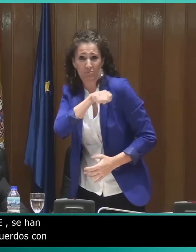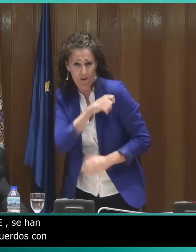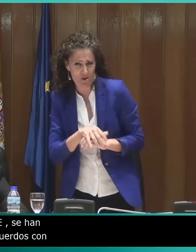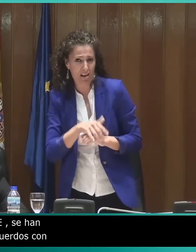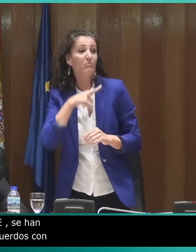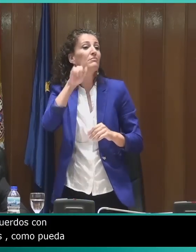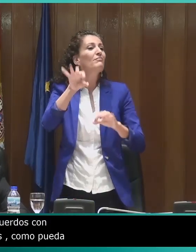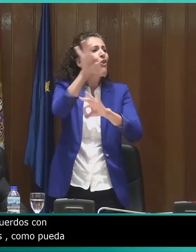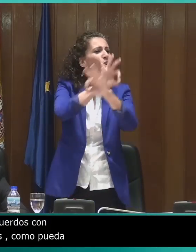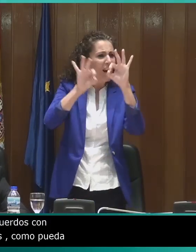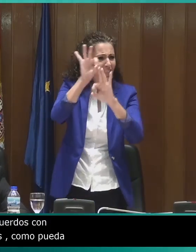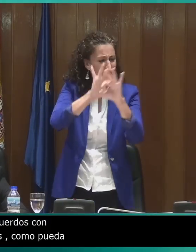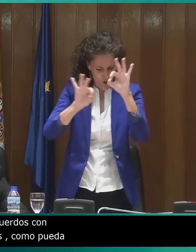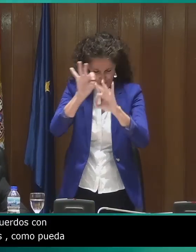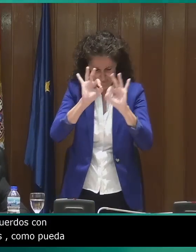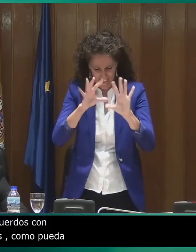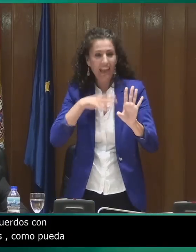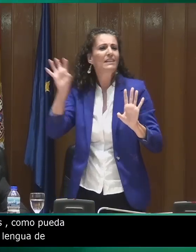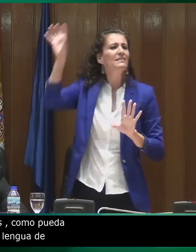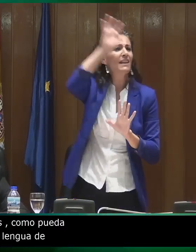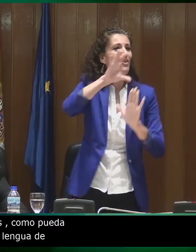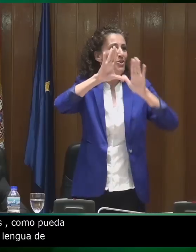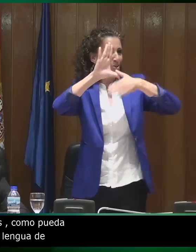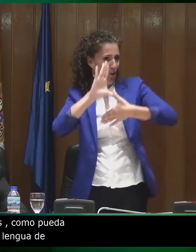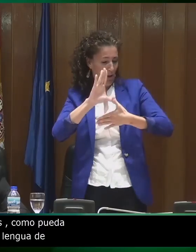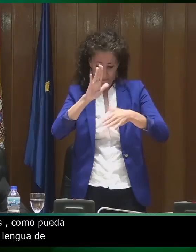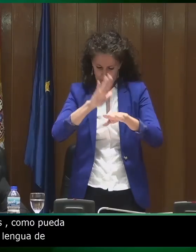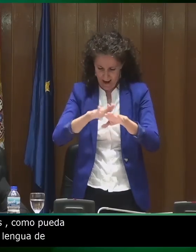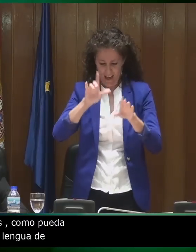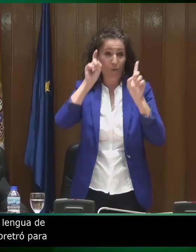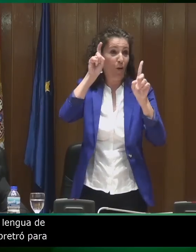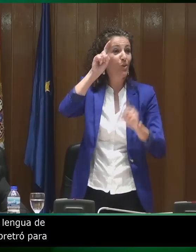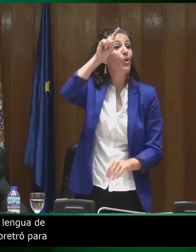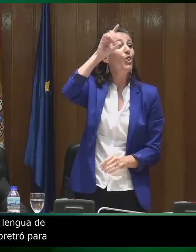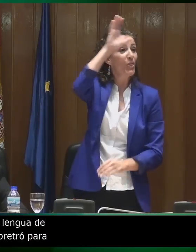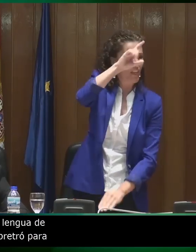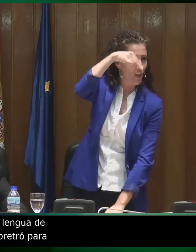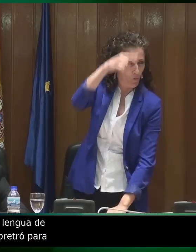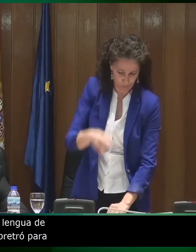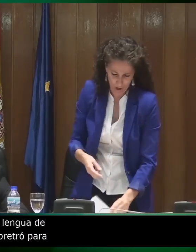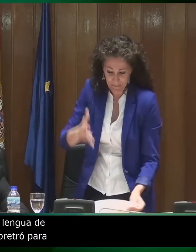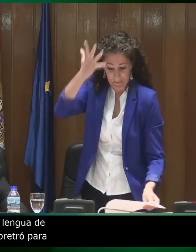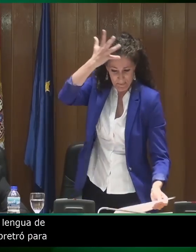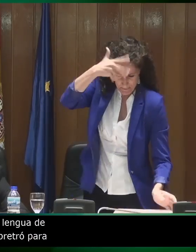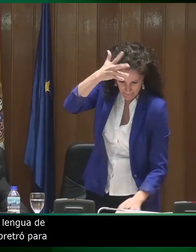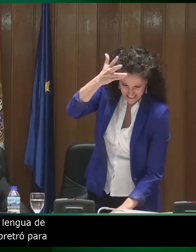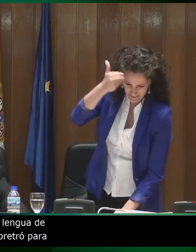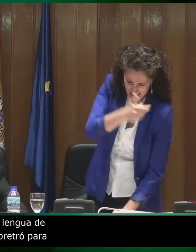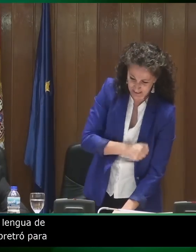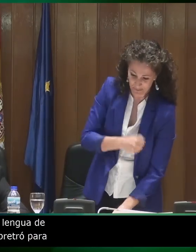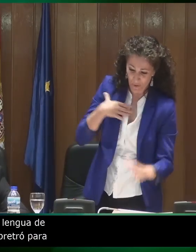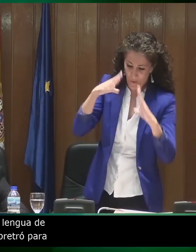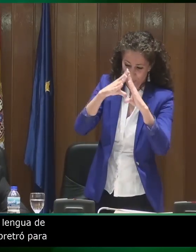FILSE, la Real Academia Española, la Organización de Estados Iberoamericanos para la Educación y la Ciencia y la Cultura,